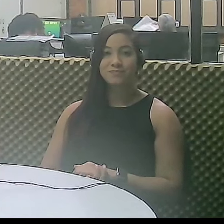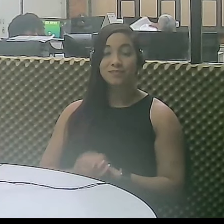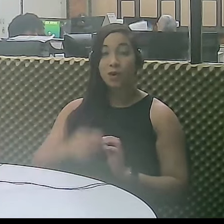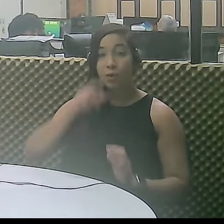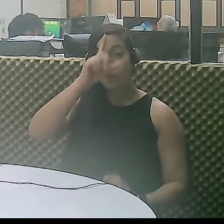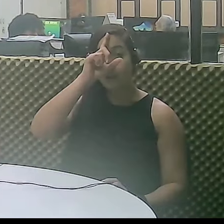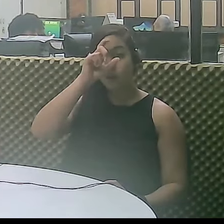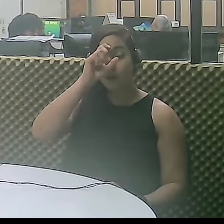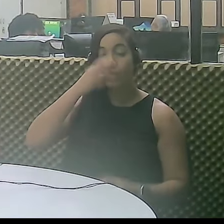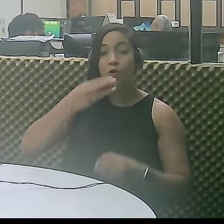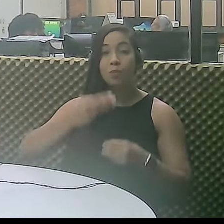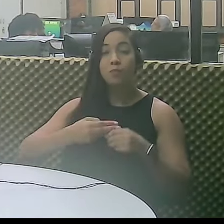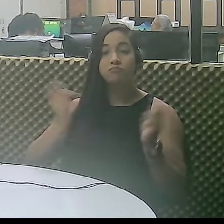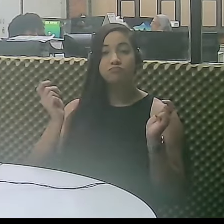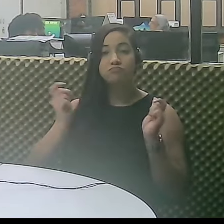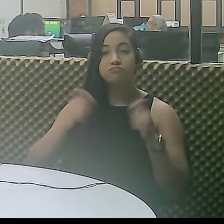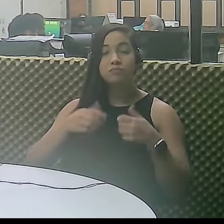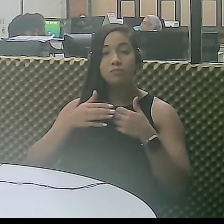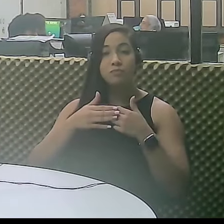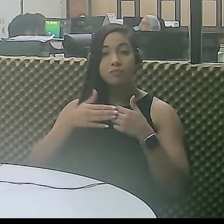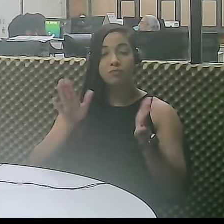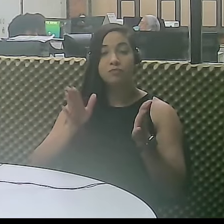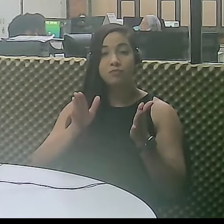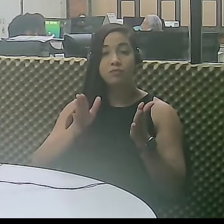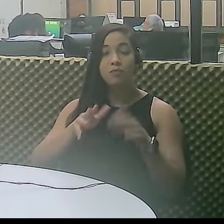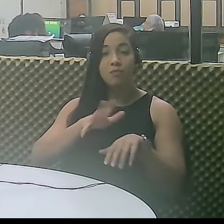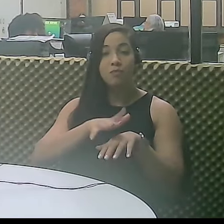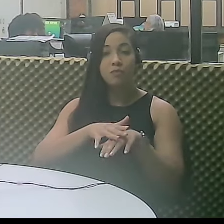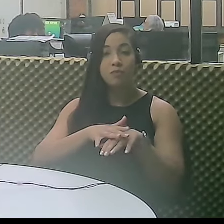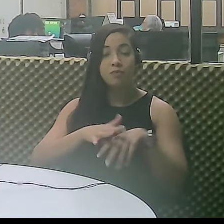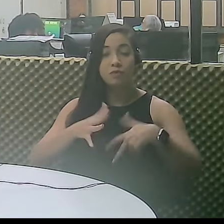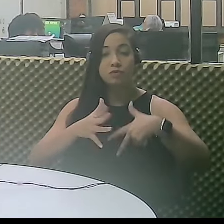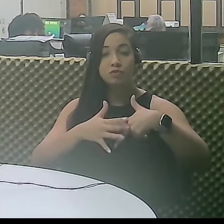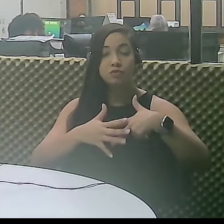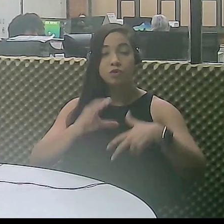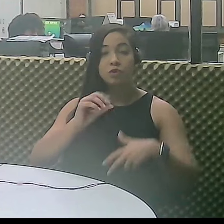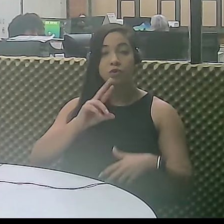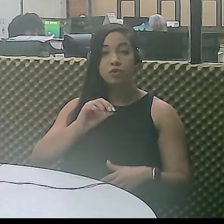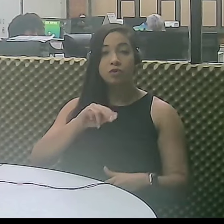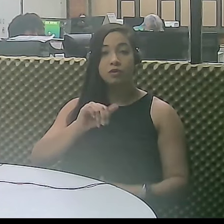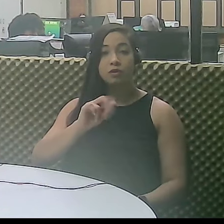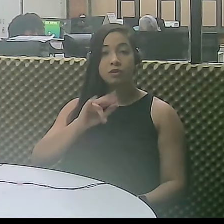Hospital Municipal é habilitado para funcionamento de leitos de UTI coronariana.